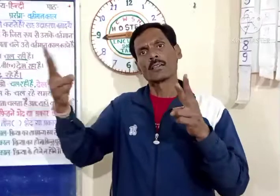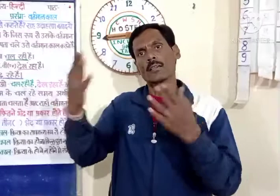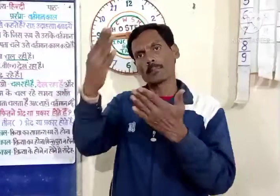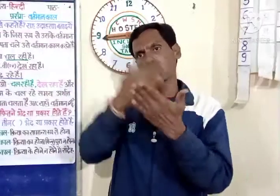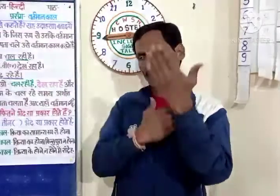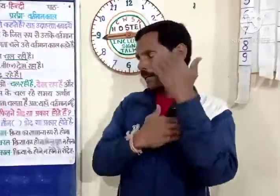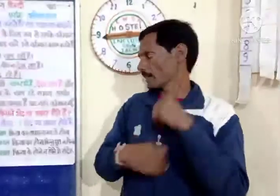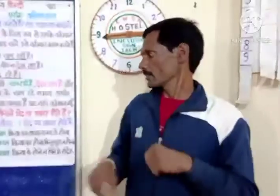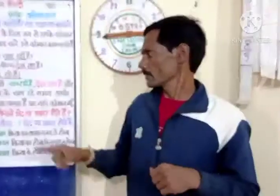प्रकार।